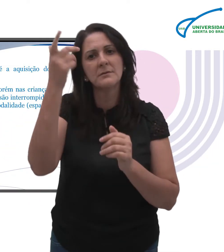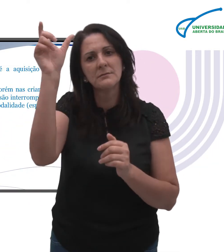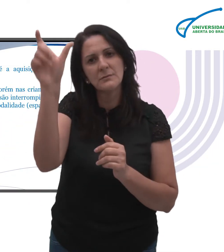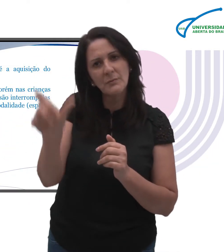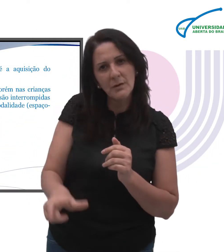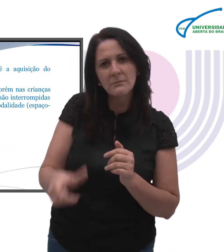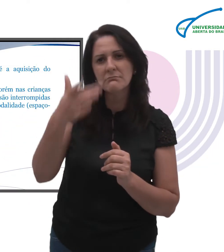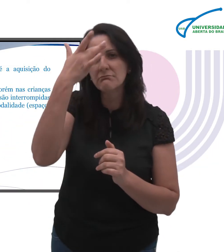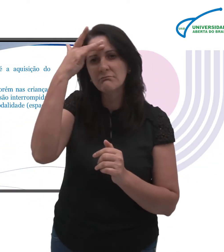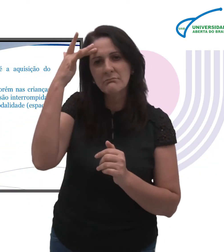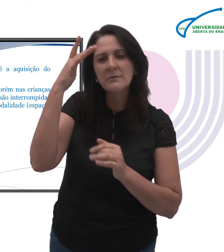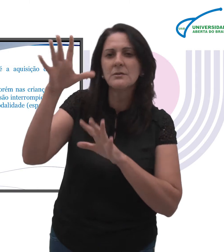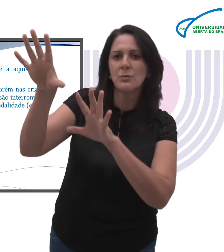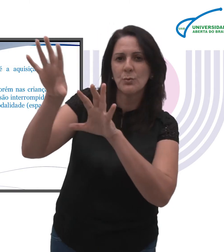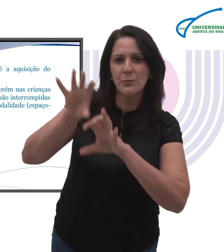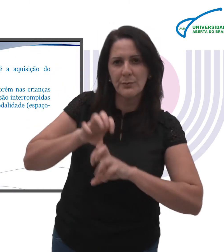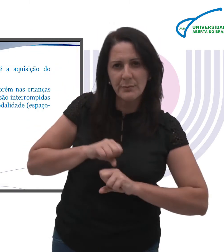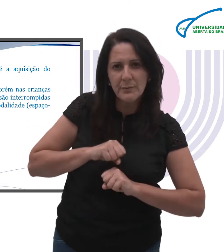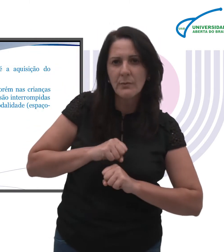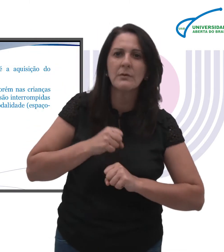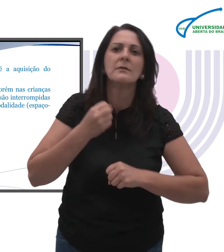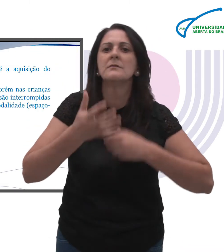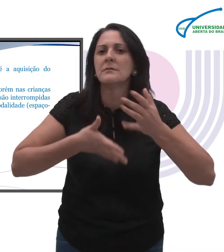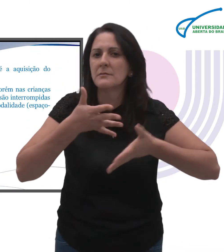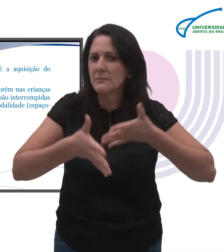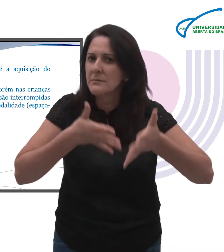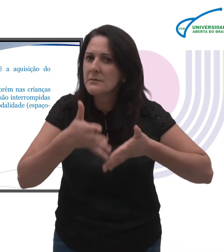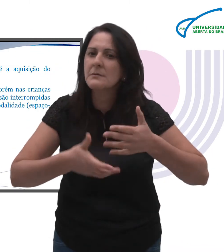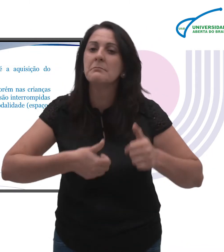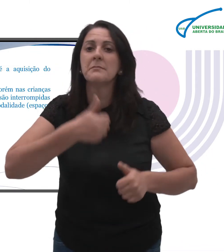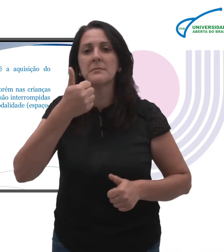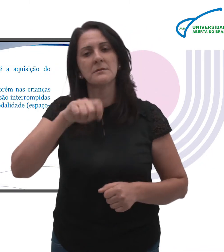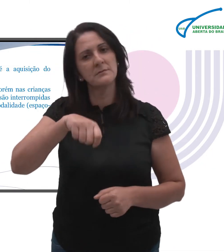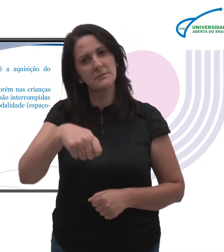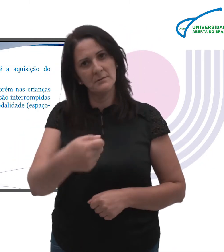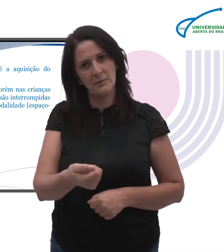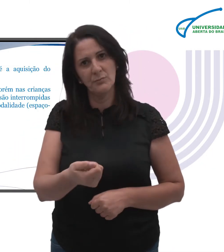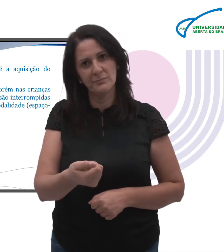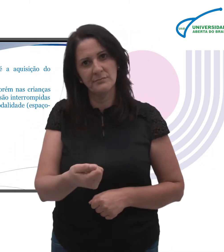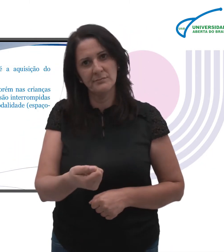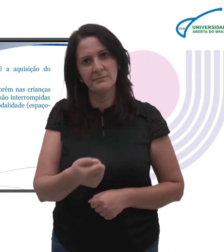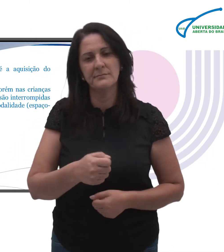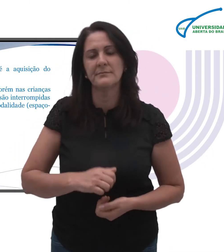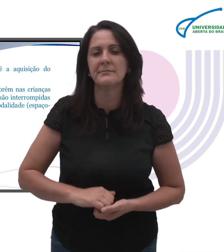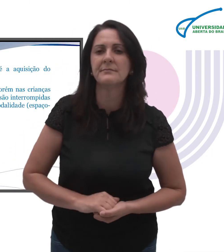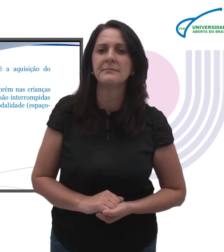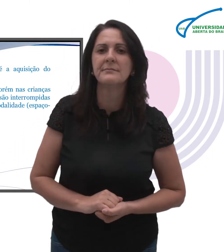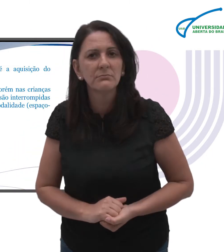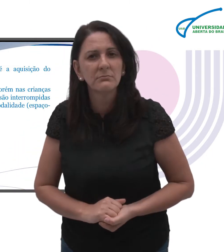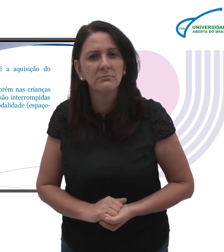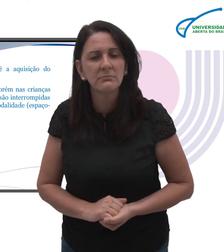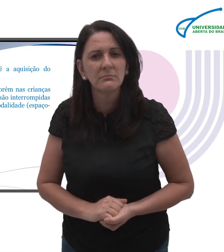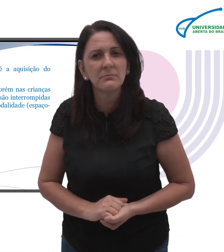do nascimento até a aquisição do primeiro sinal articulado dentro de um padrão